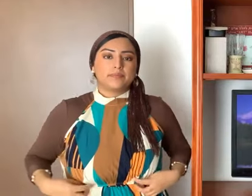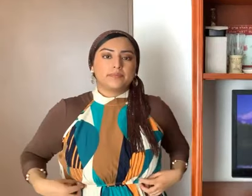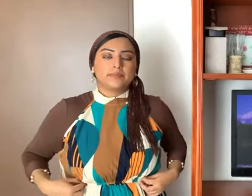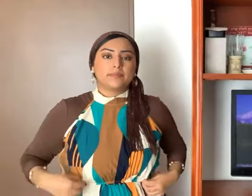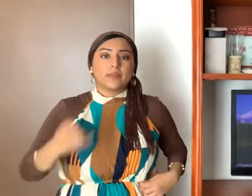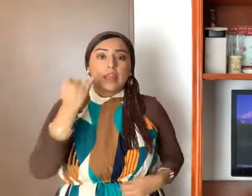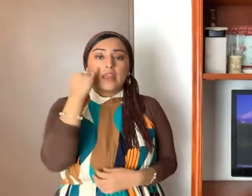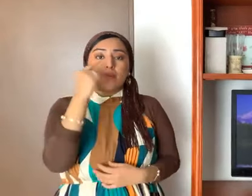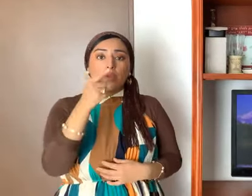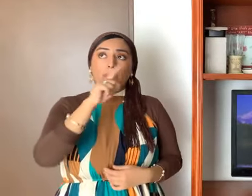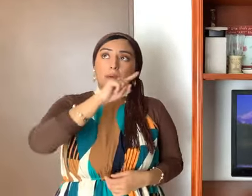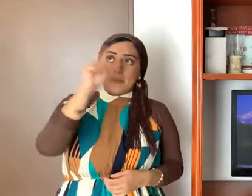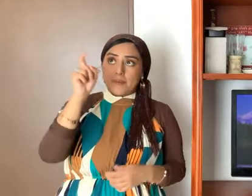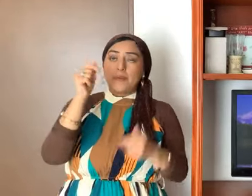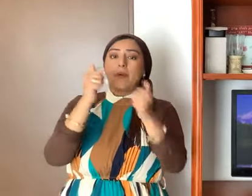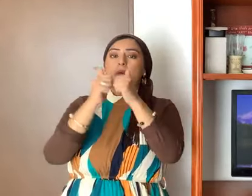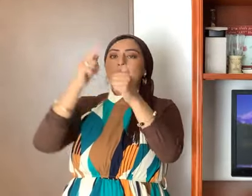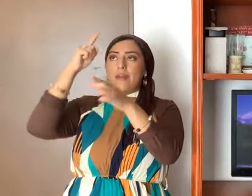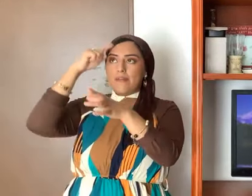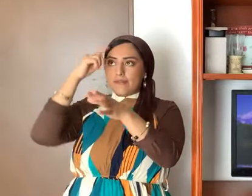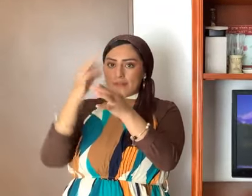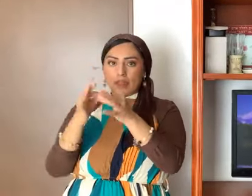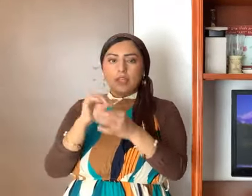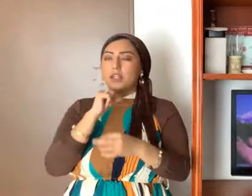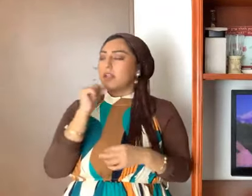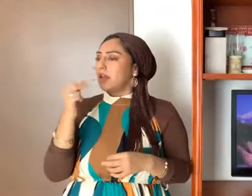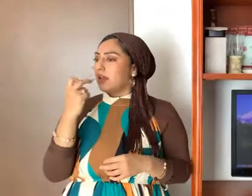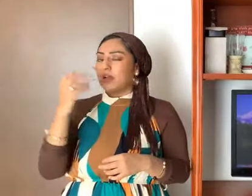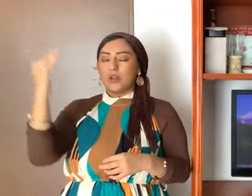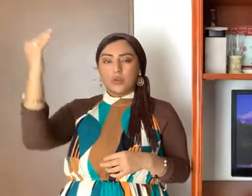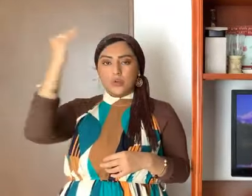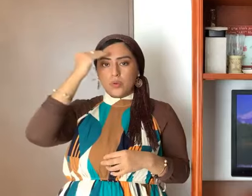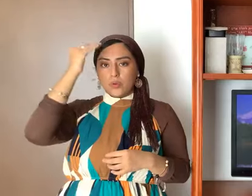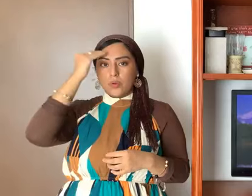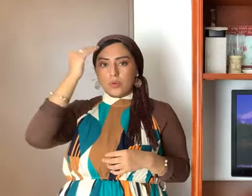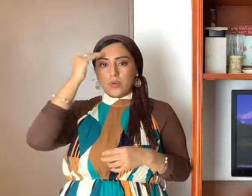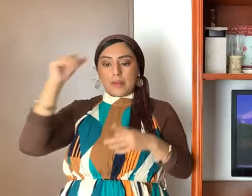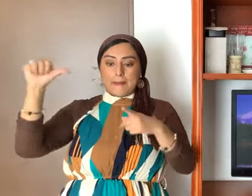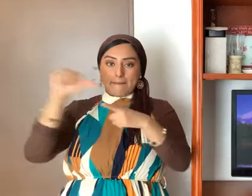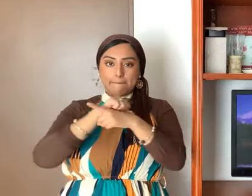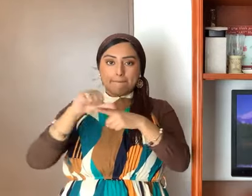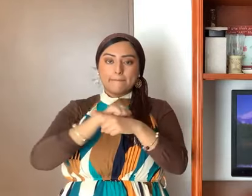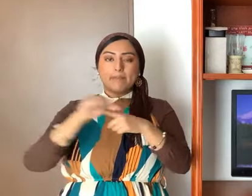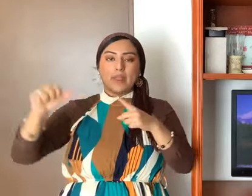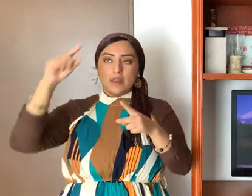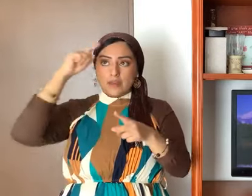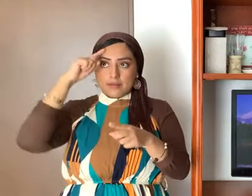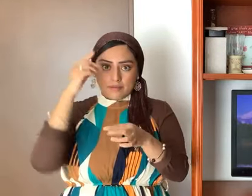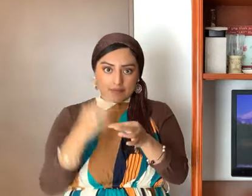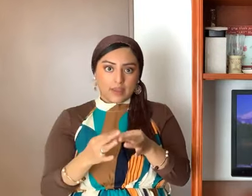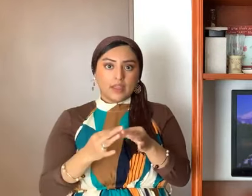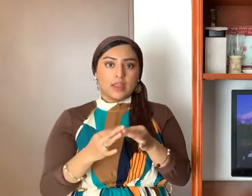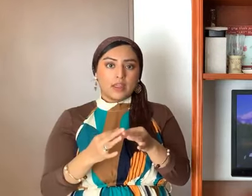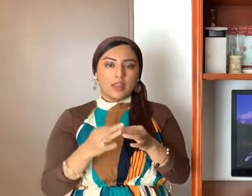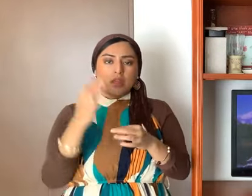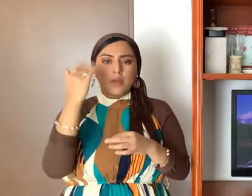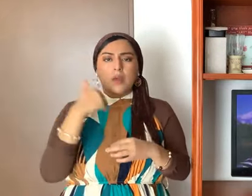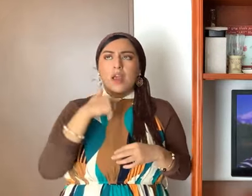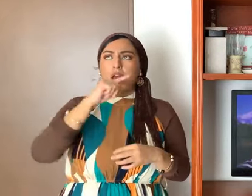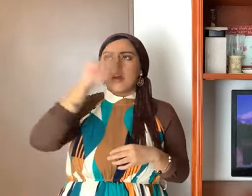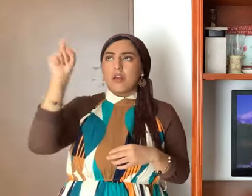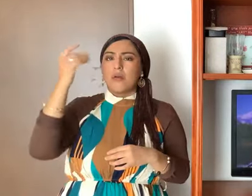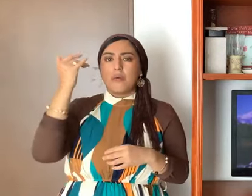si pides, pide con fe y no dudes, ten certeza y así ejercitarás la fe. ¿Por qué debo pedir,